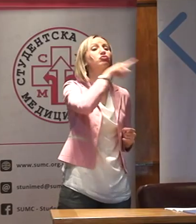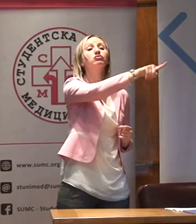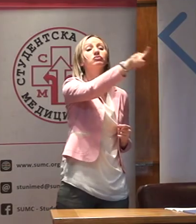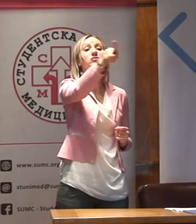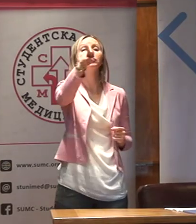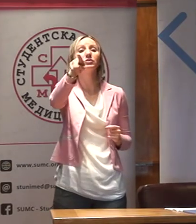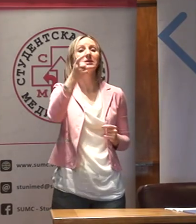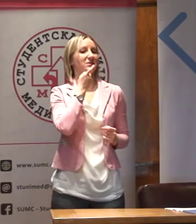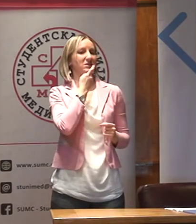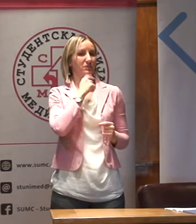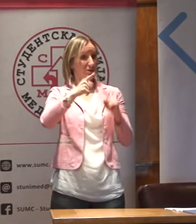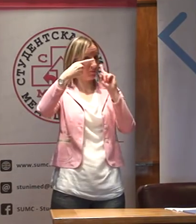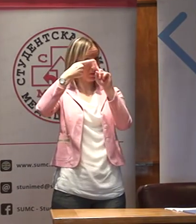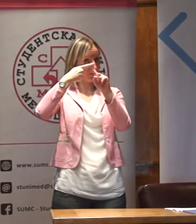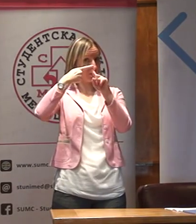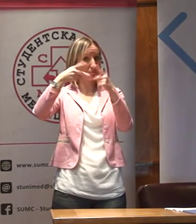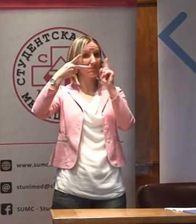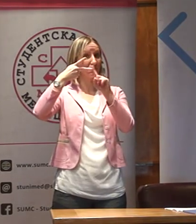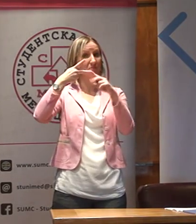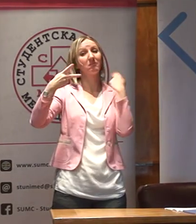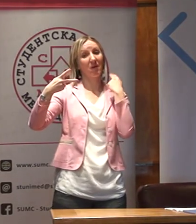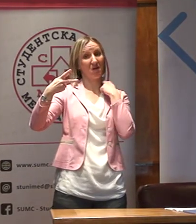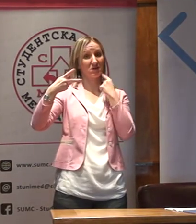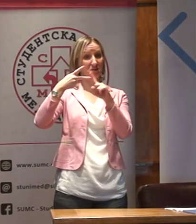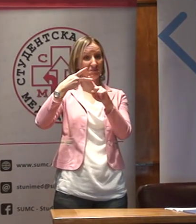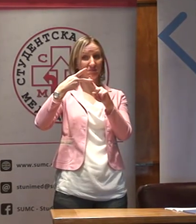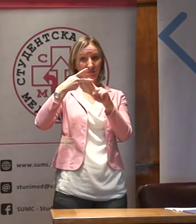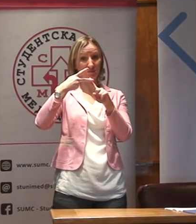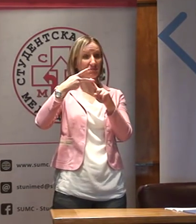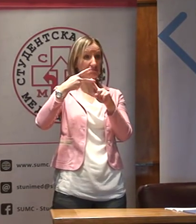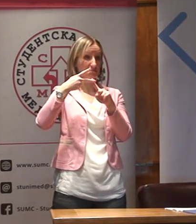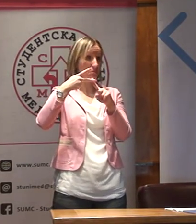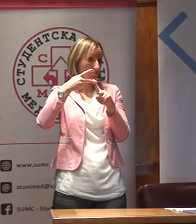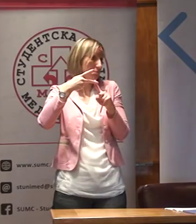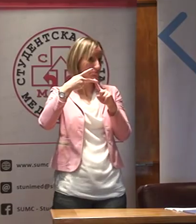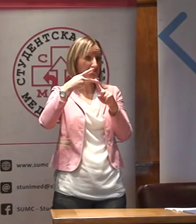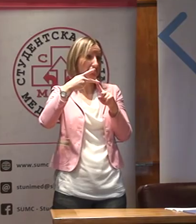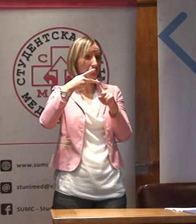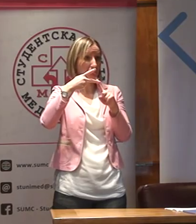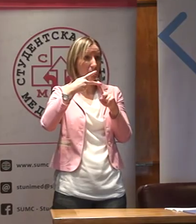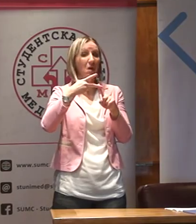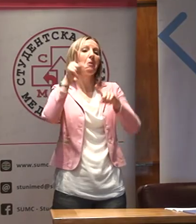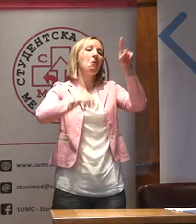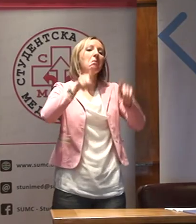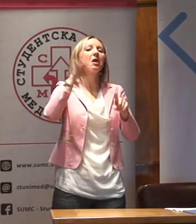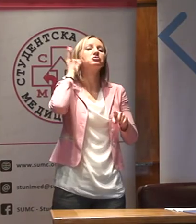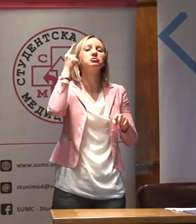jezik je srpski jezik, kao što je čujućim osobama prvi jezik srpski jezik, a drugi jezik može da im bude recimo engleski